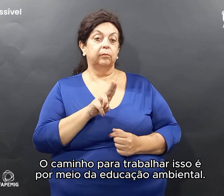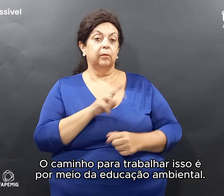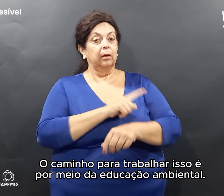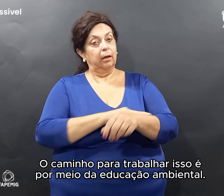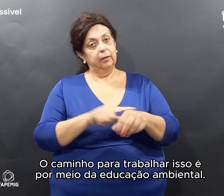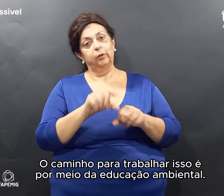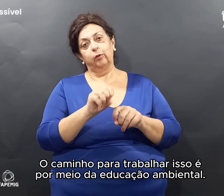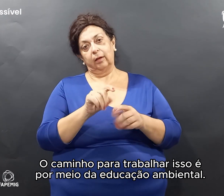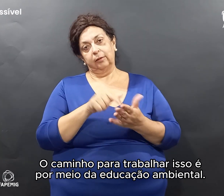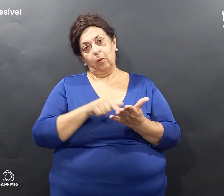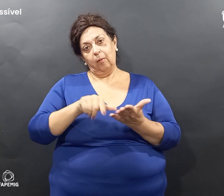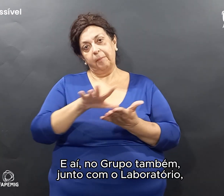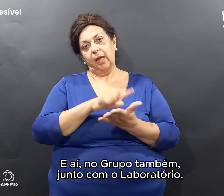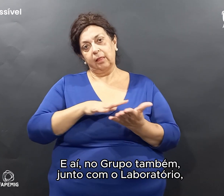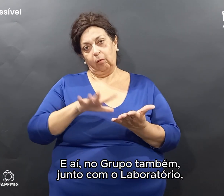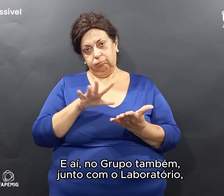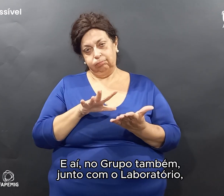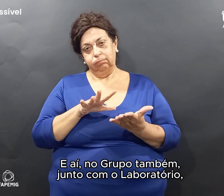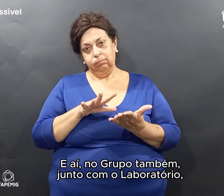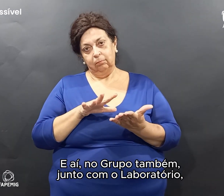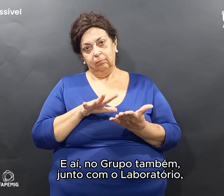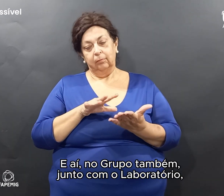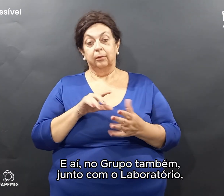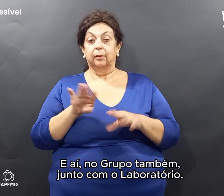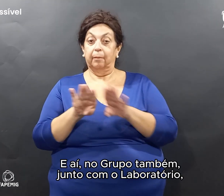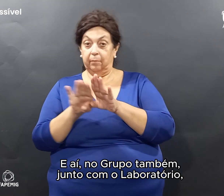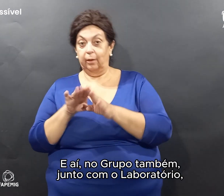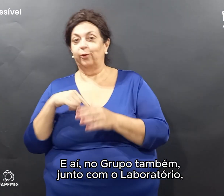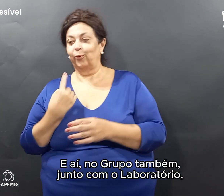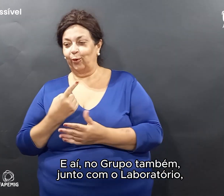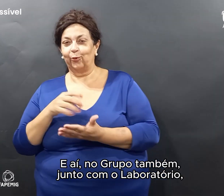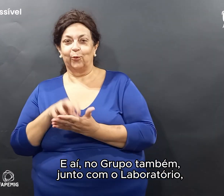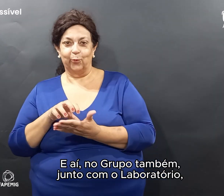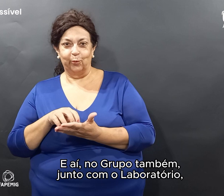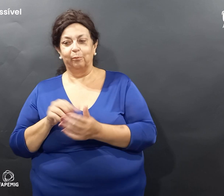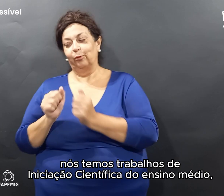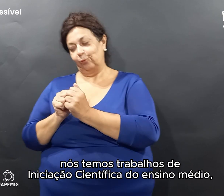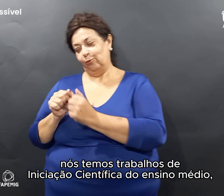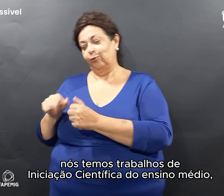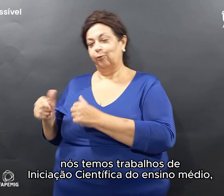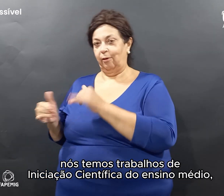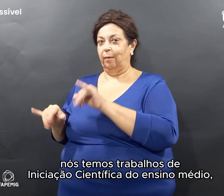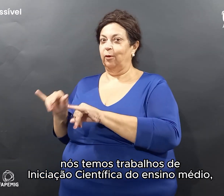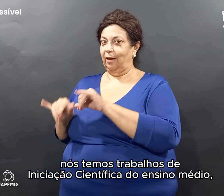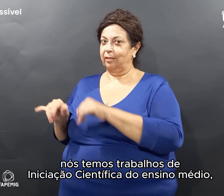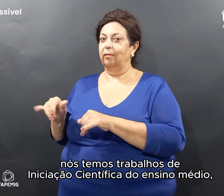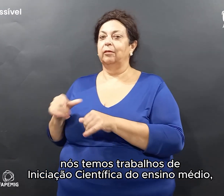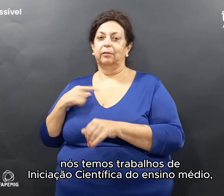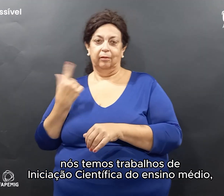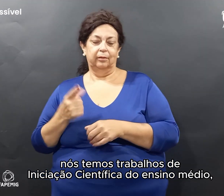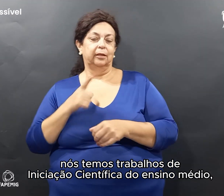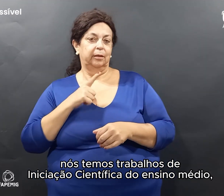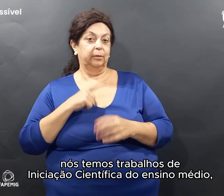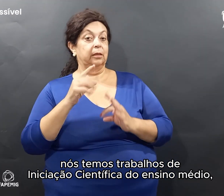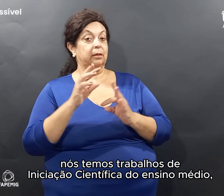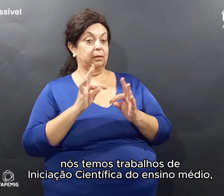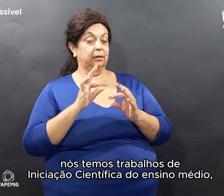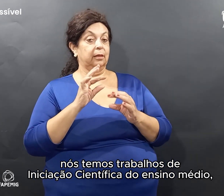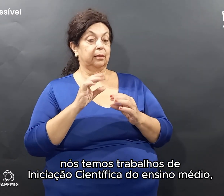educação ambiental, né? E aí no grupo também, junto com o laboratório, nós temos aí trabalhos de iniciação